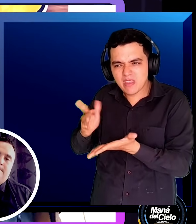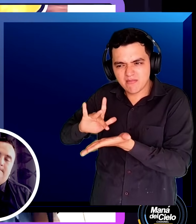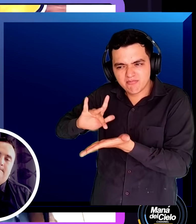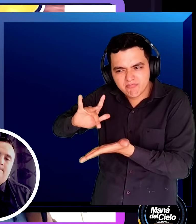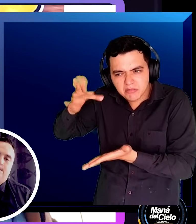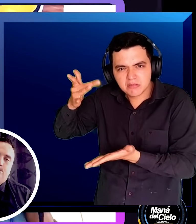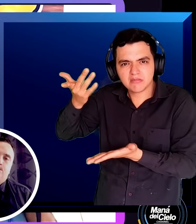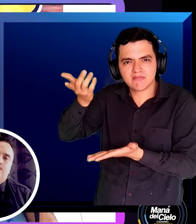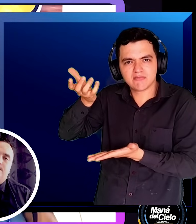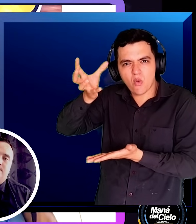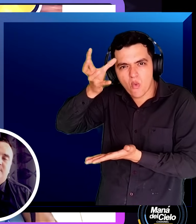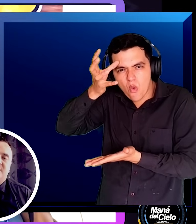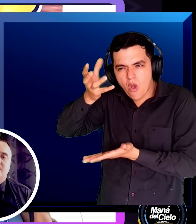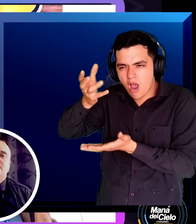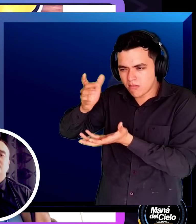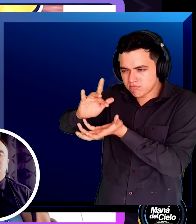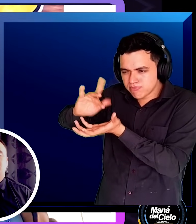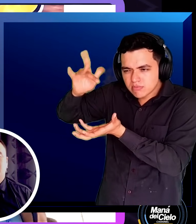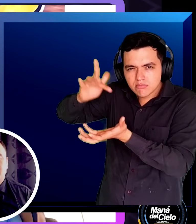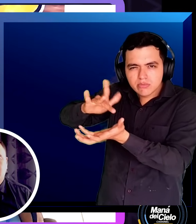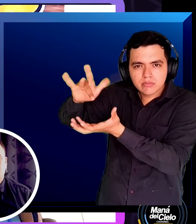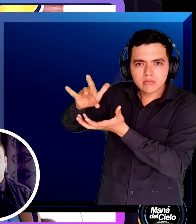Entonces,